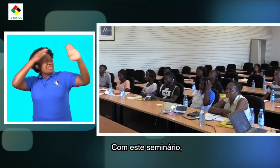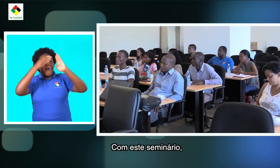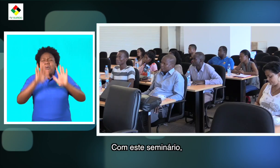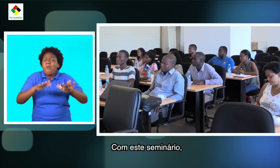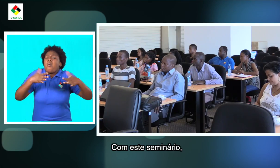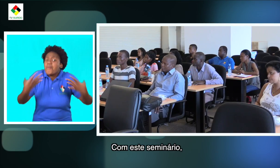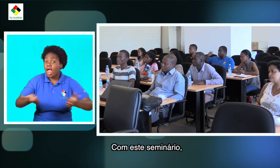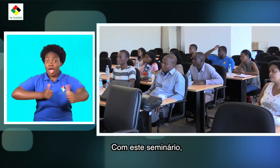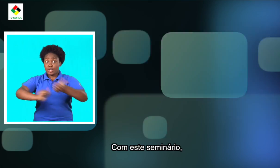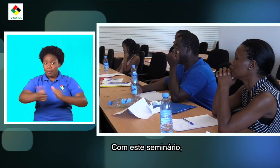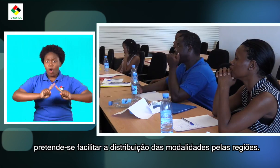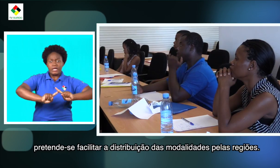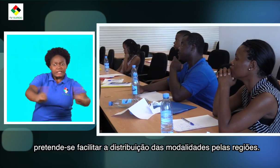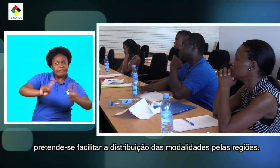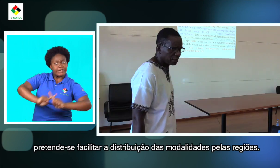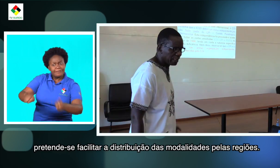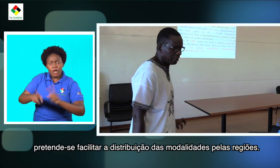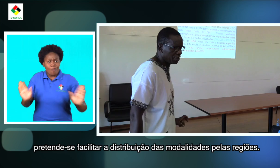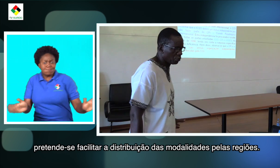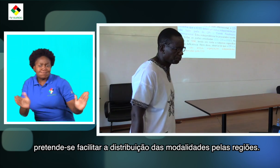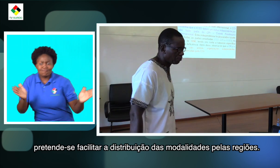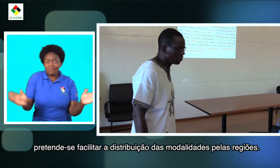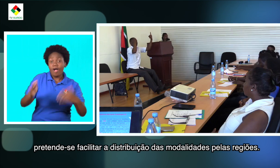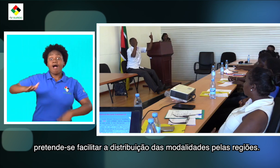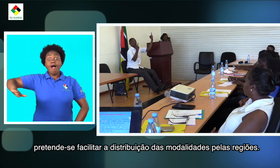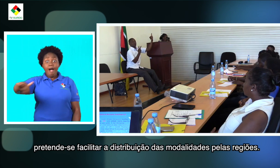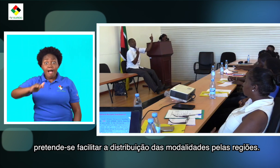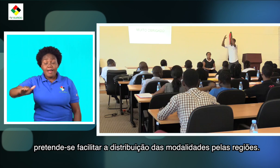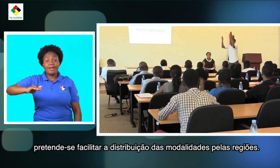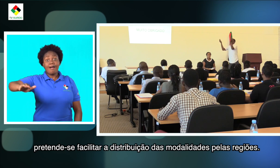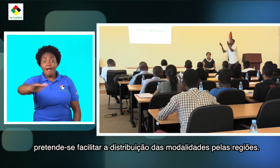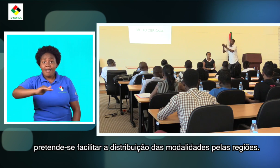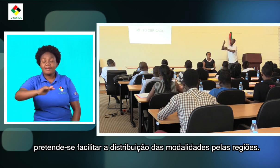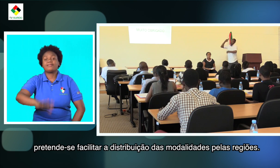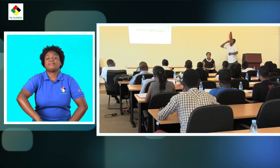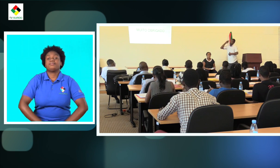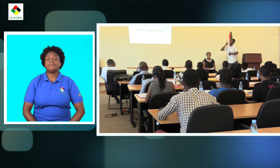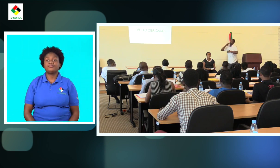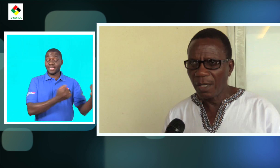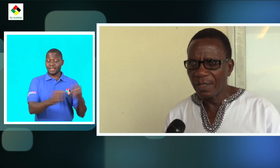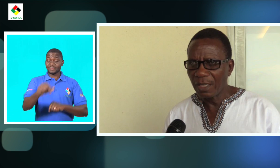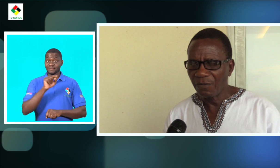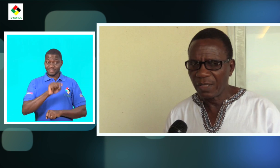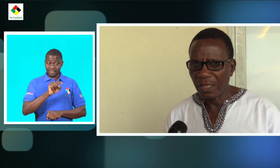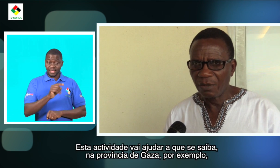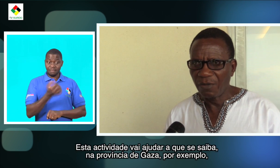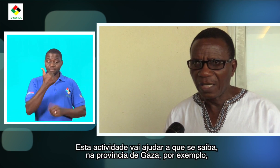Com este seminário, pretende-se facilitar a distribuição das modalidades pelas regiões. Essa atividade vai